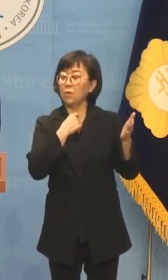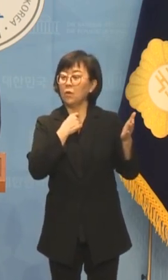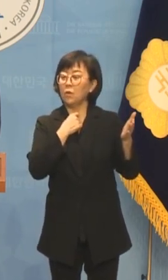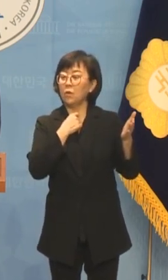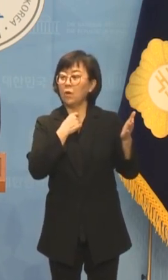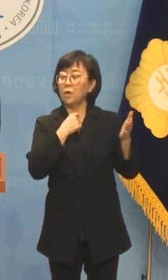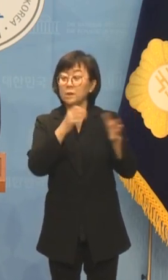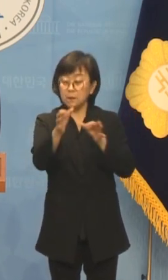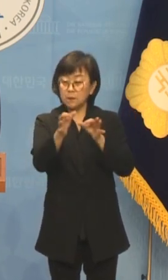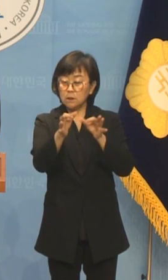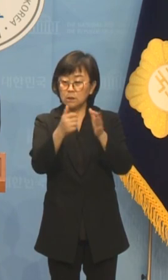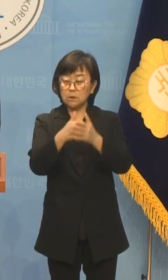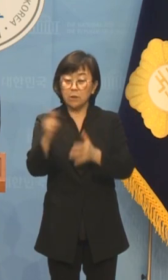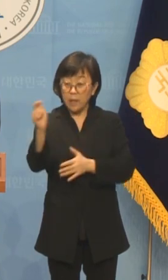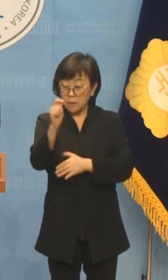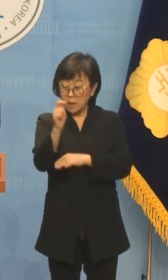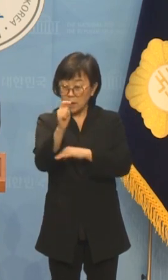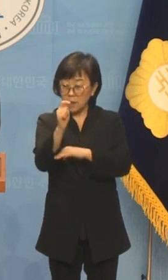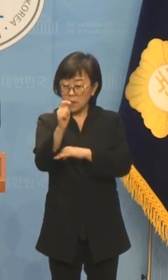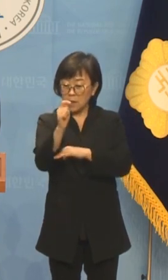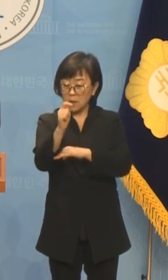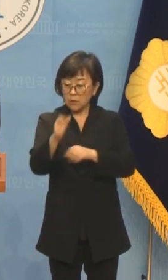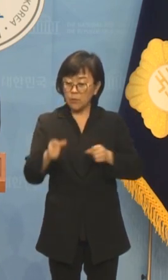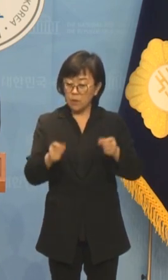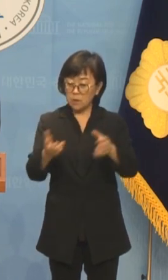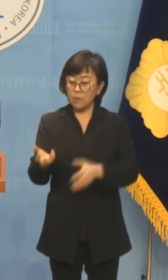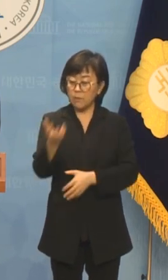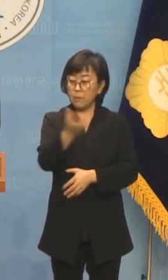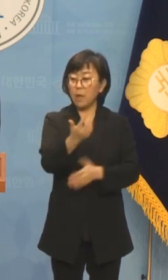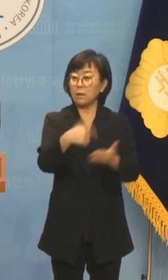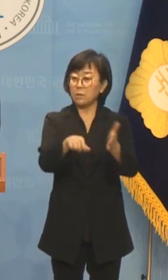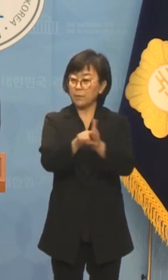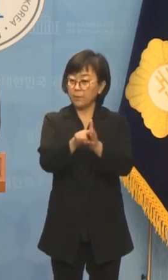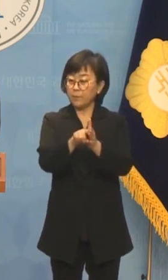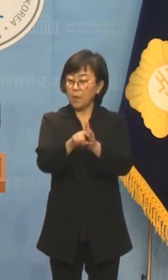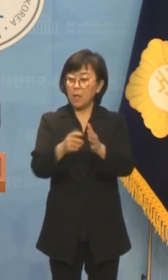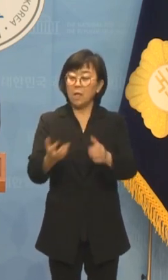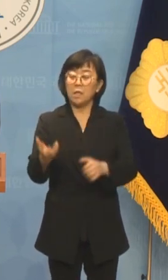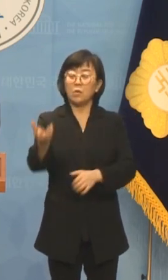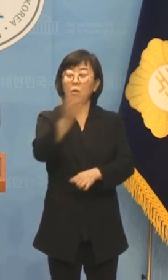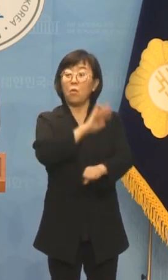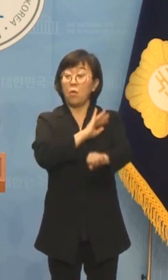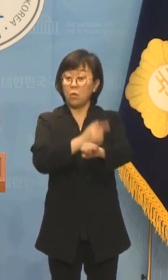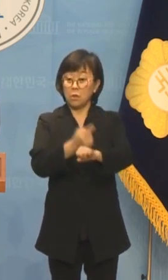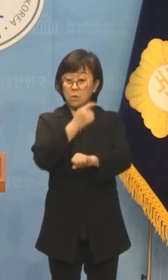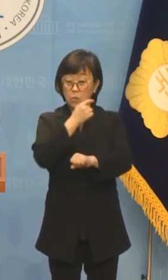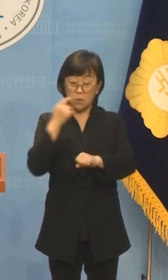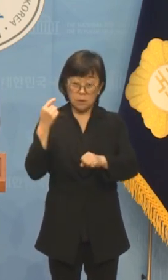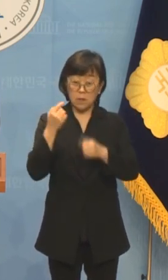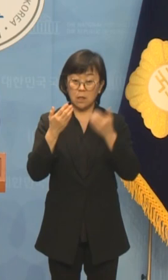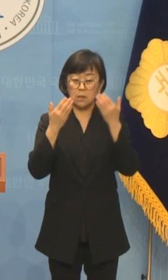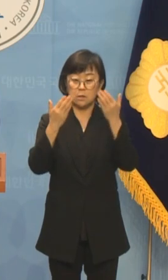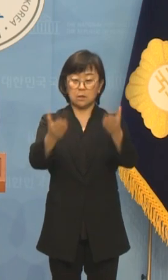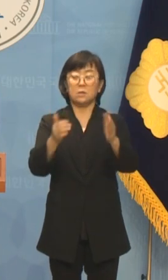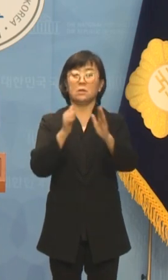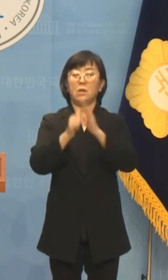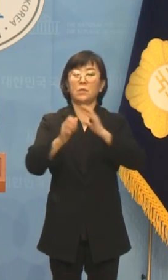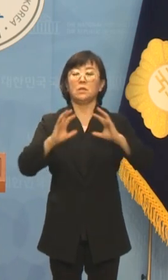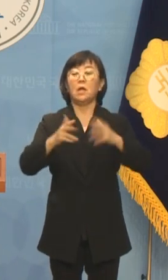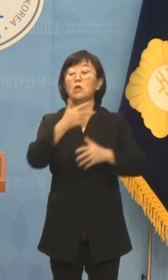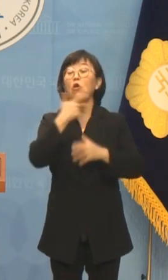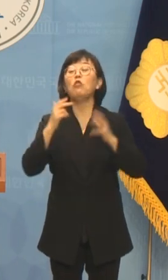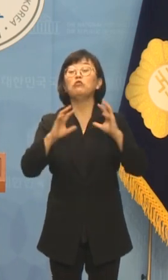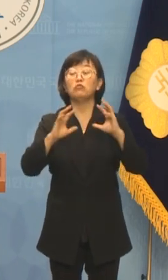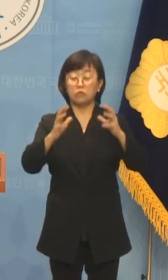상업용 택시에 휠체어 접근을 가능하게 하여 이동권을 보장하는 대표적인 나라는